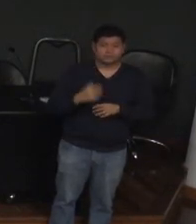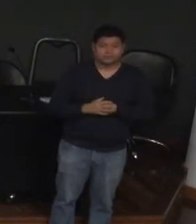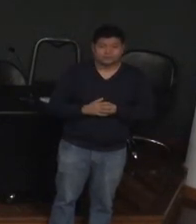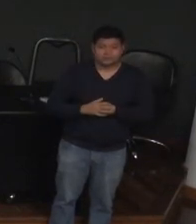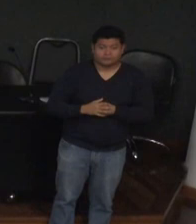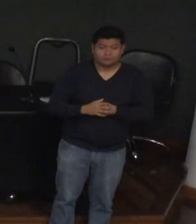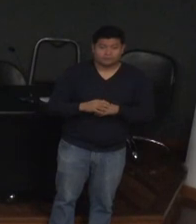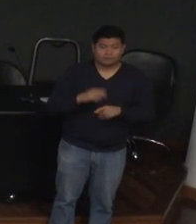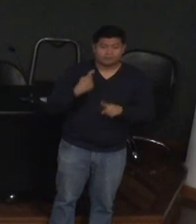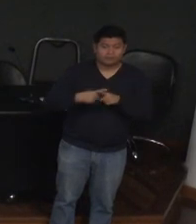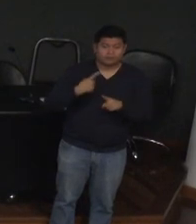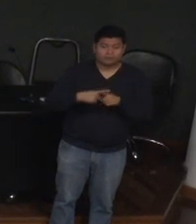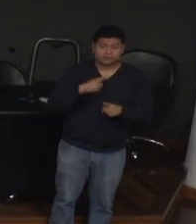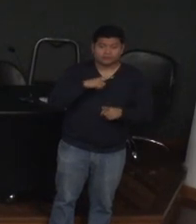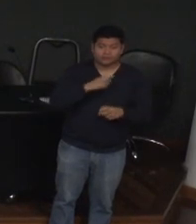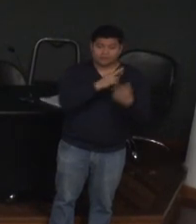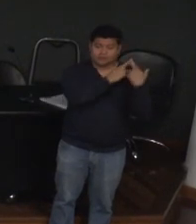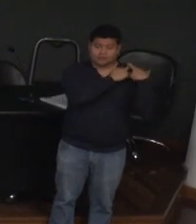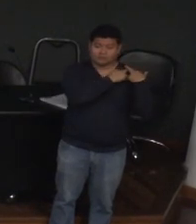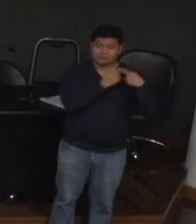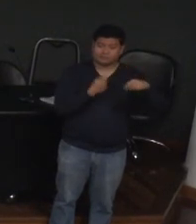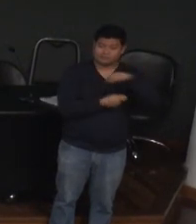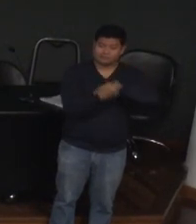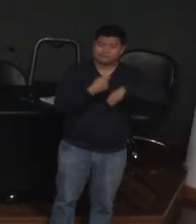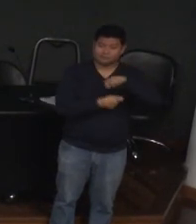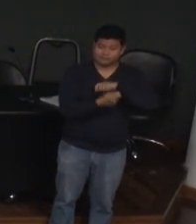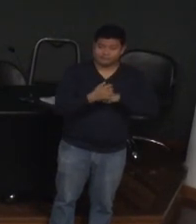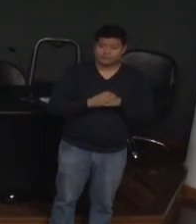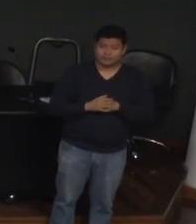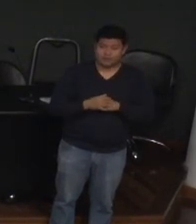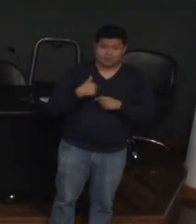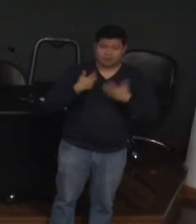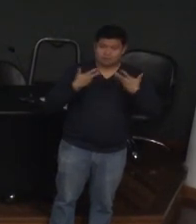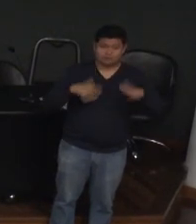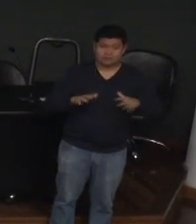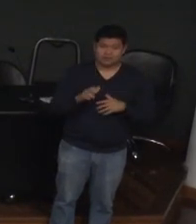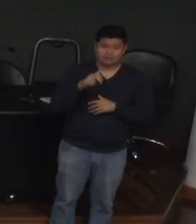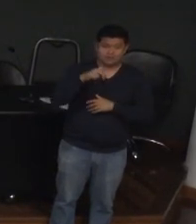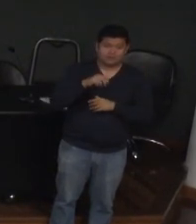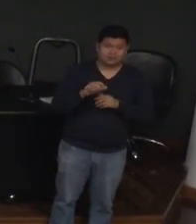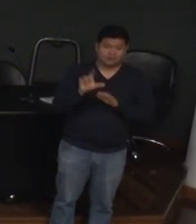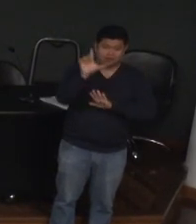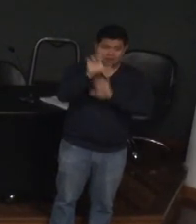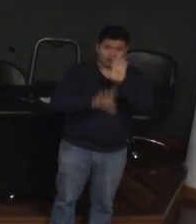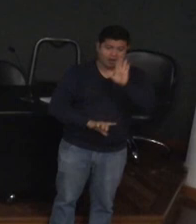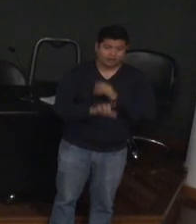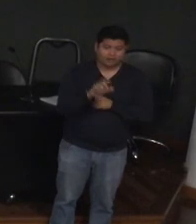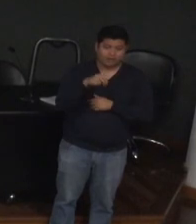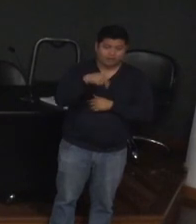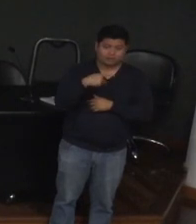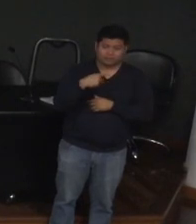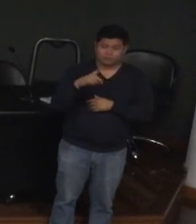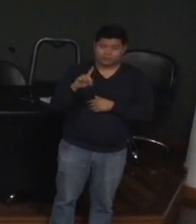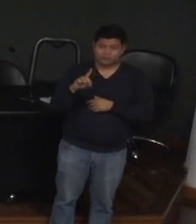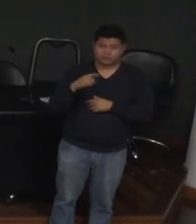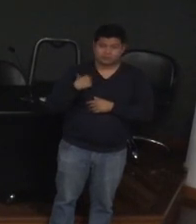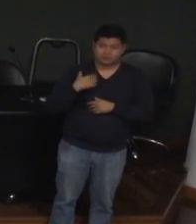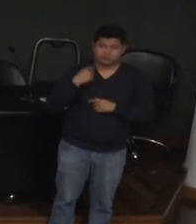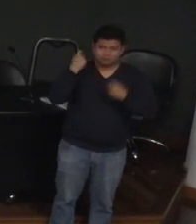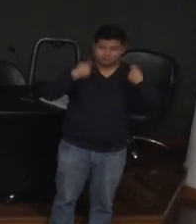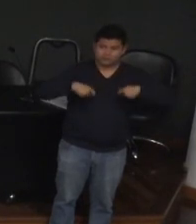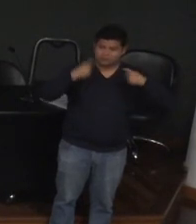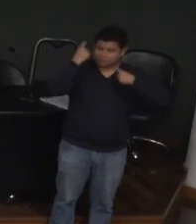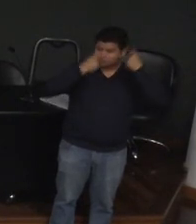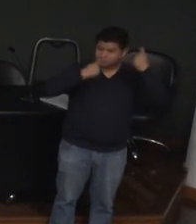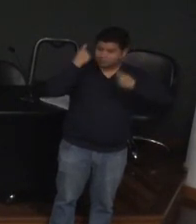consequência é a responsabilização administrativa. Eu não quero sair na lista da NPD, então eu preciso me preocupar. Então o risco é